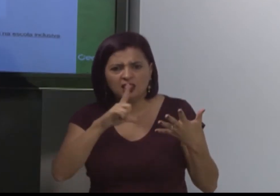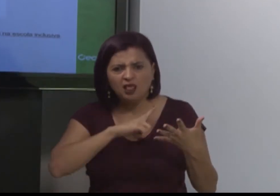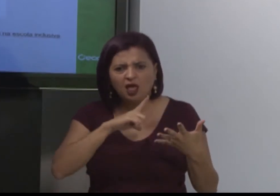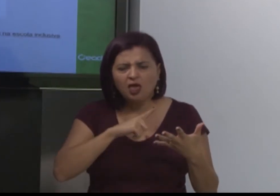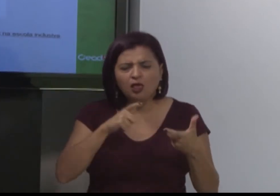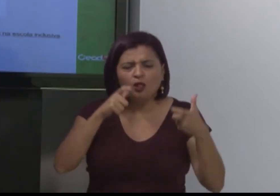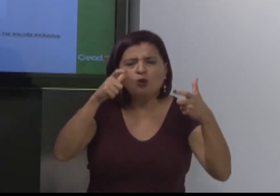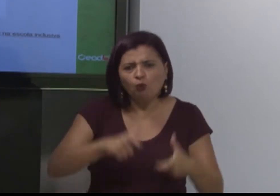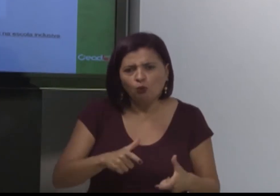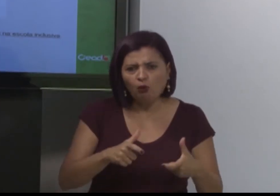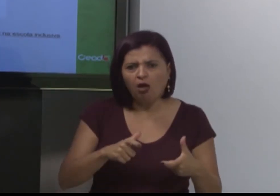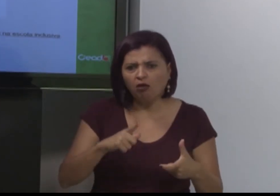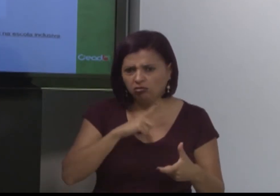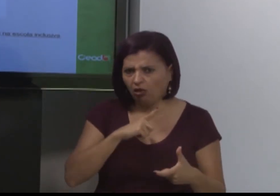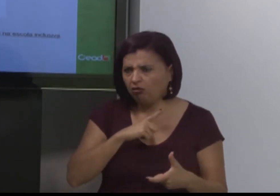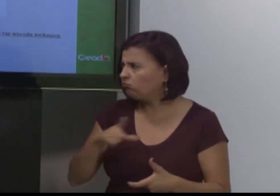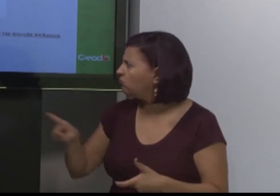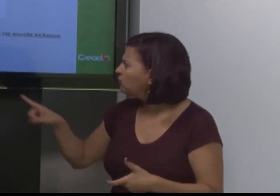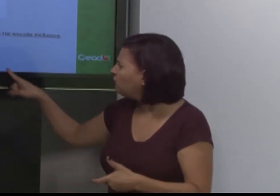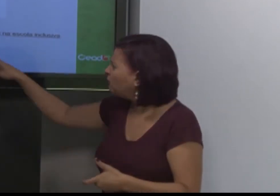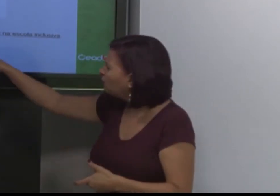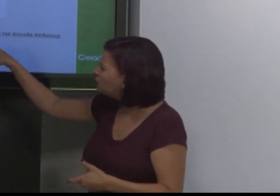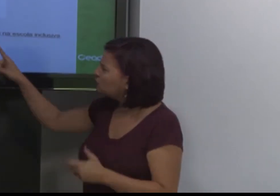surdos? Temos a educação inclusiva,